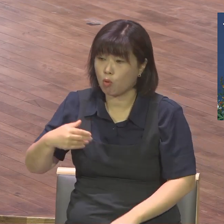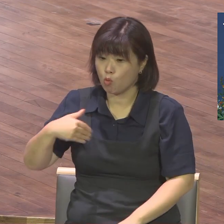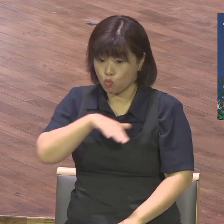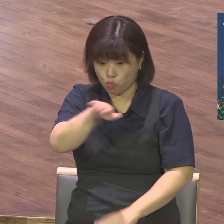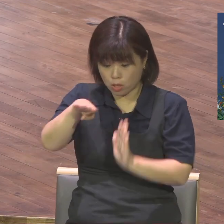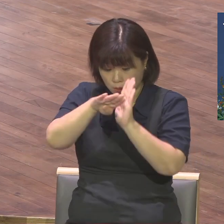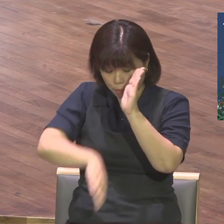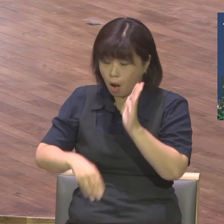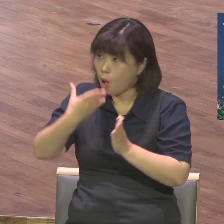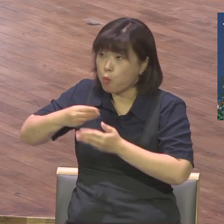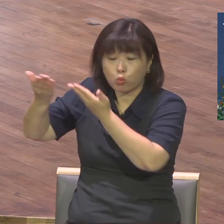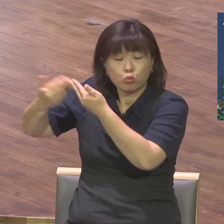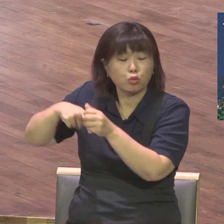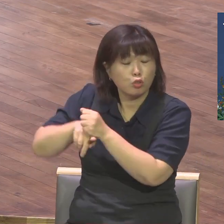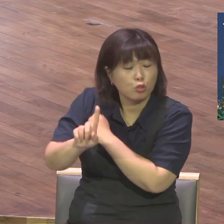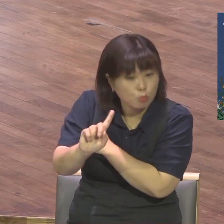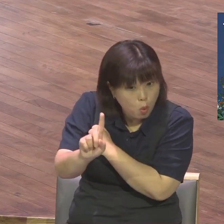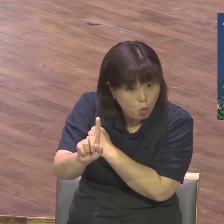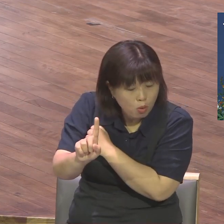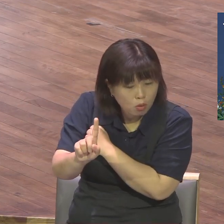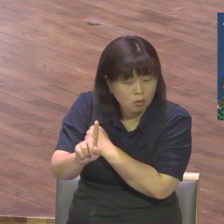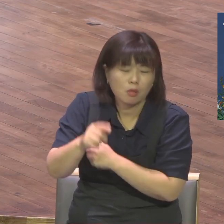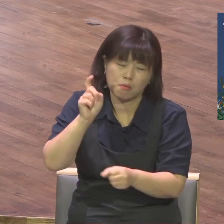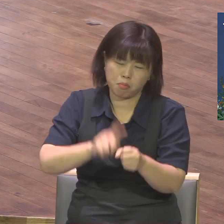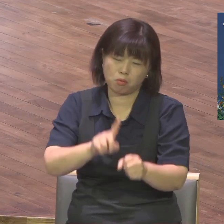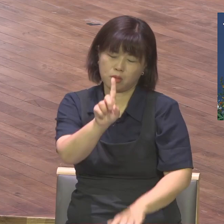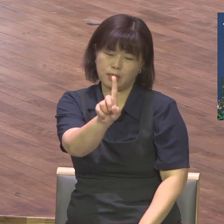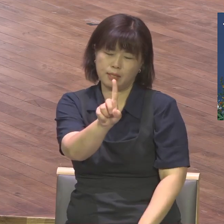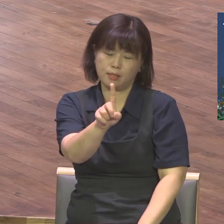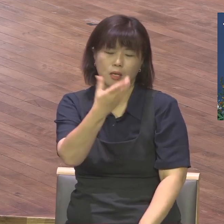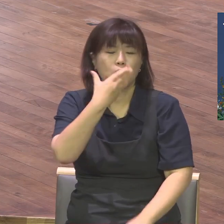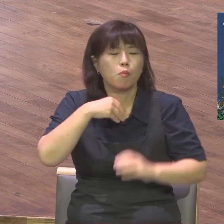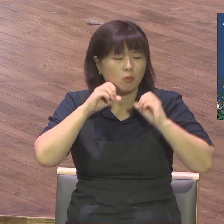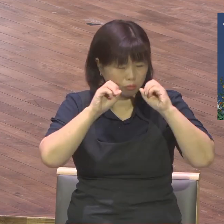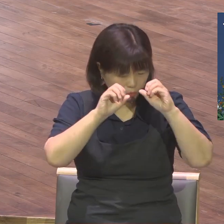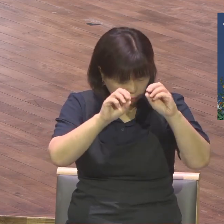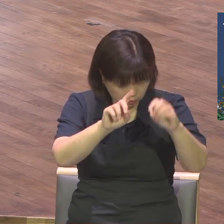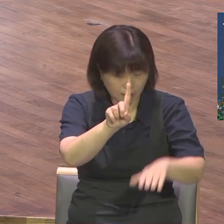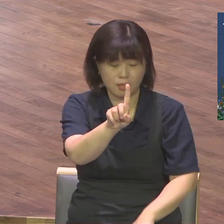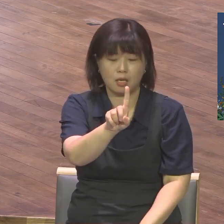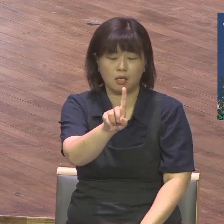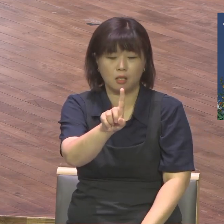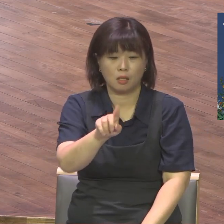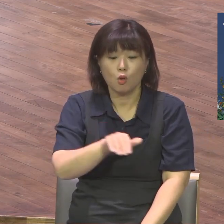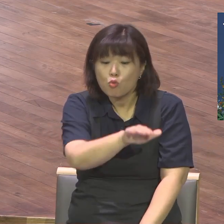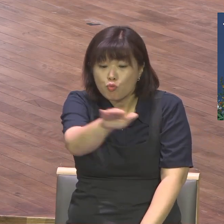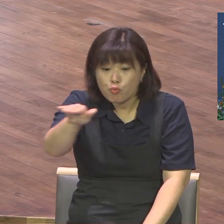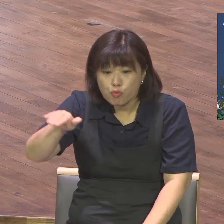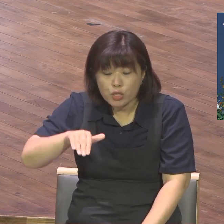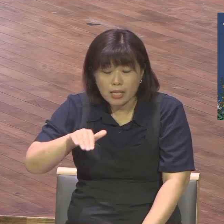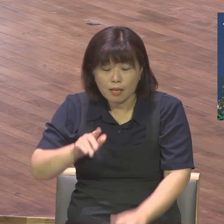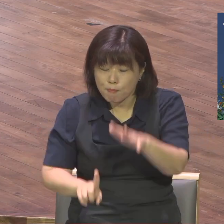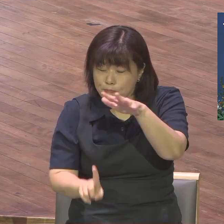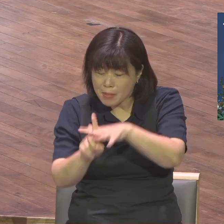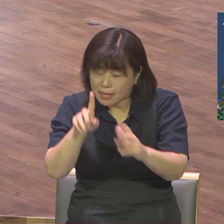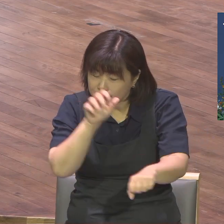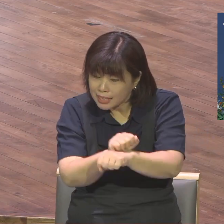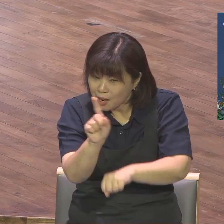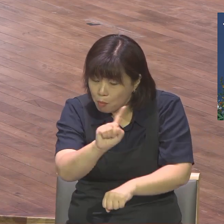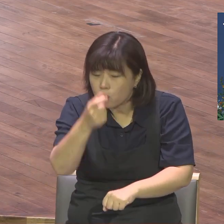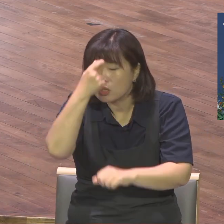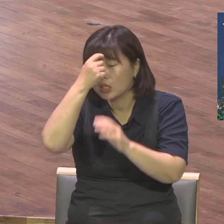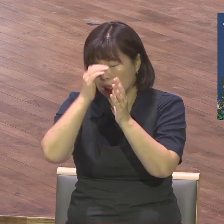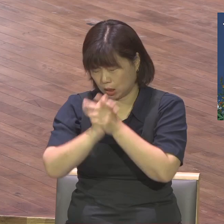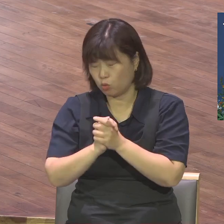종족 세계복음화해야 되기 때문에, 유일하게 기도하는 민족이기 때문에, 기도하는 하나님의 사람들 때문에 이